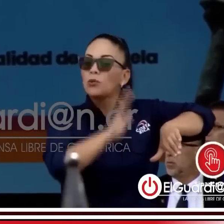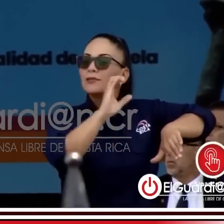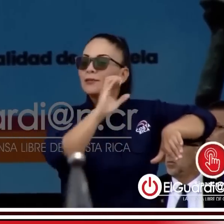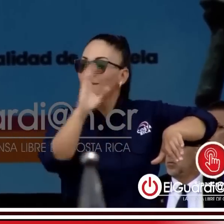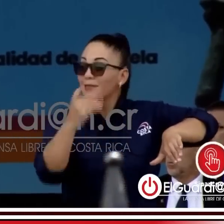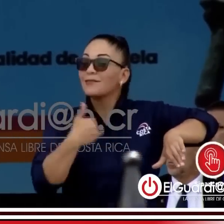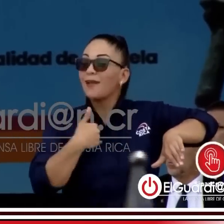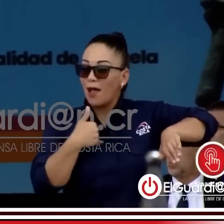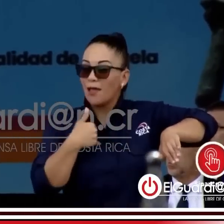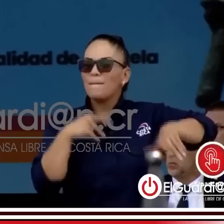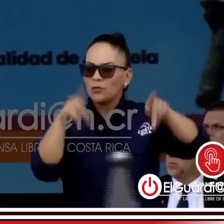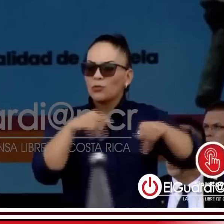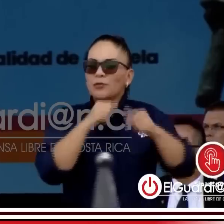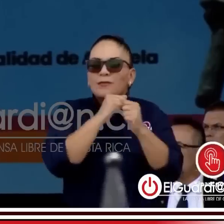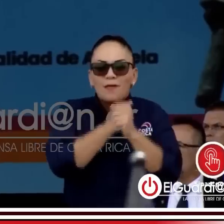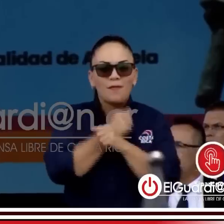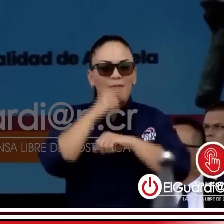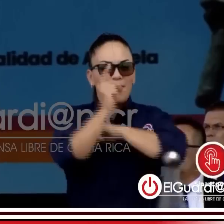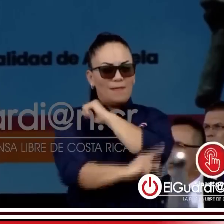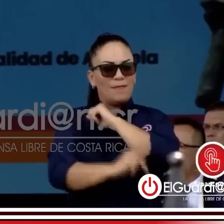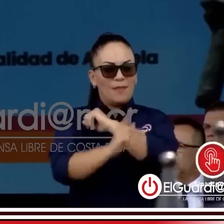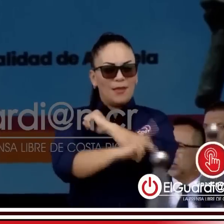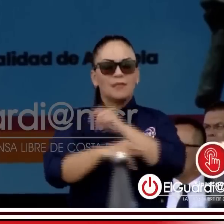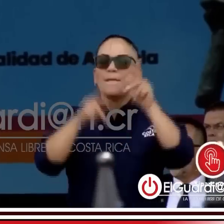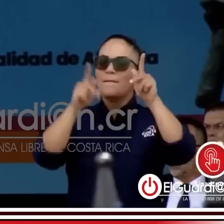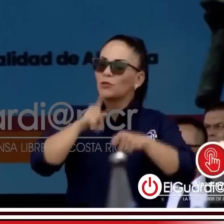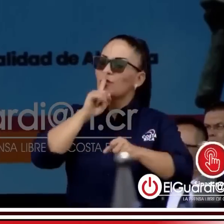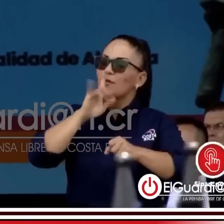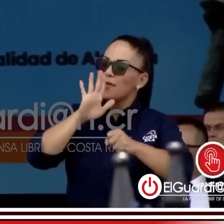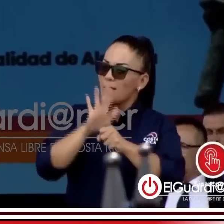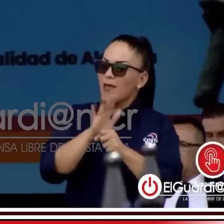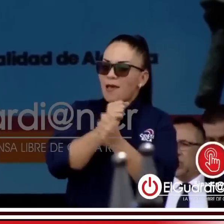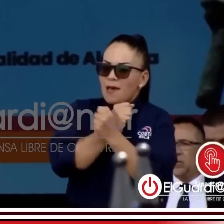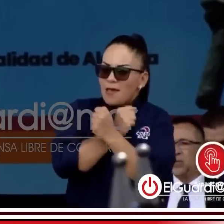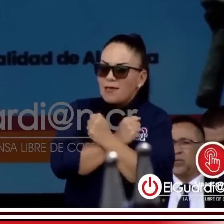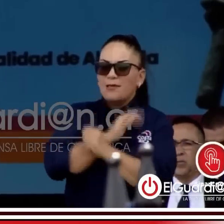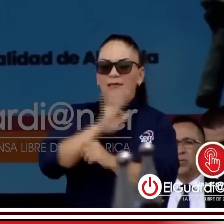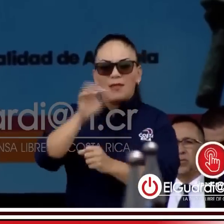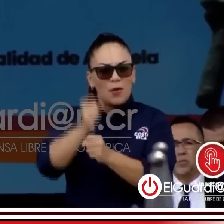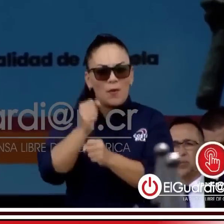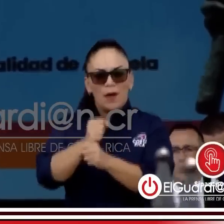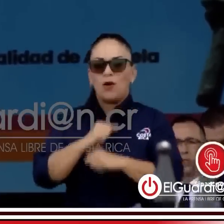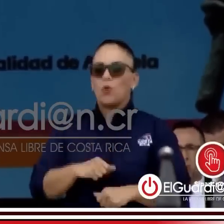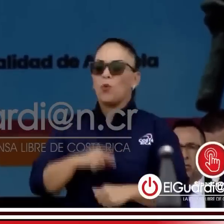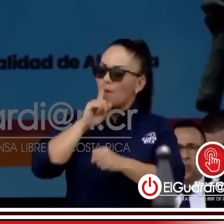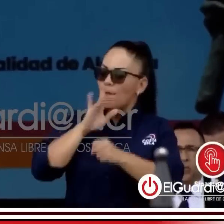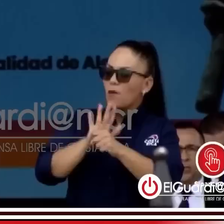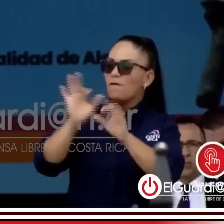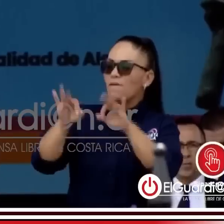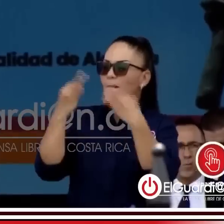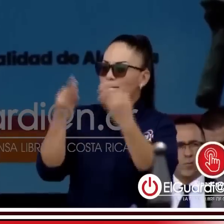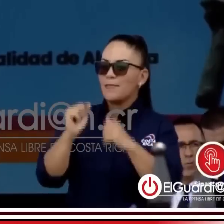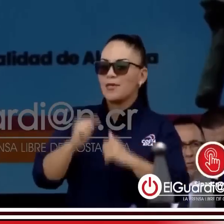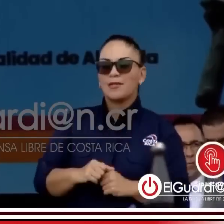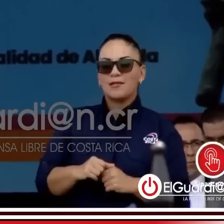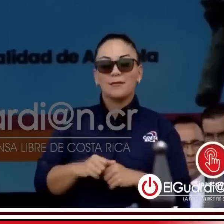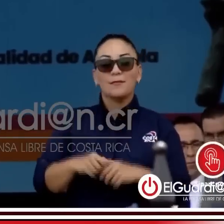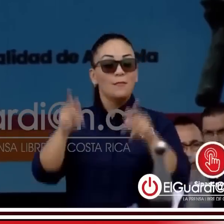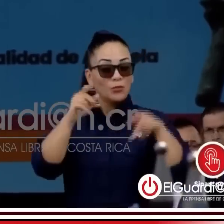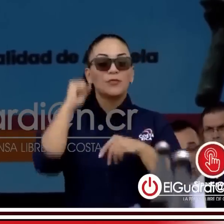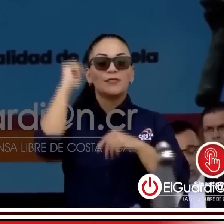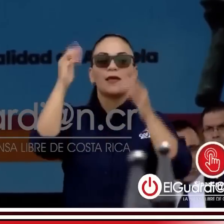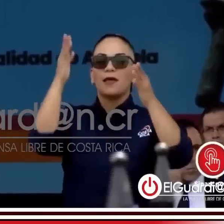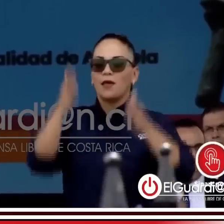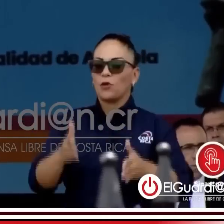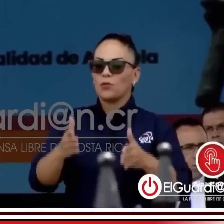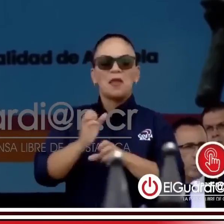costarricenses patriotas comprometidos con su trabajo, con su familia, y que son héroes que